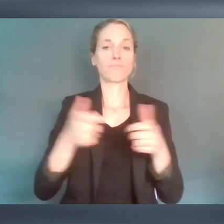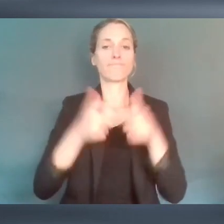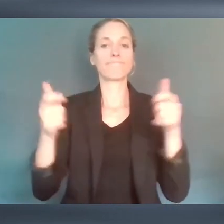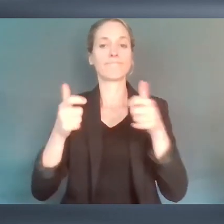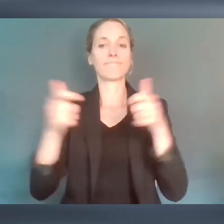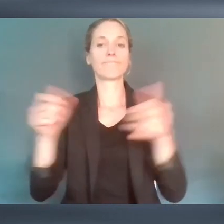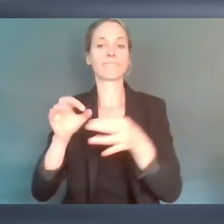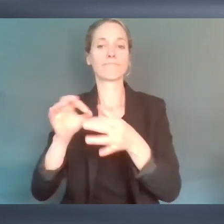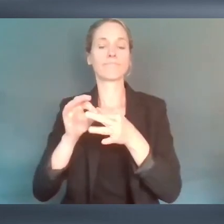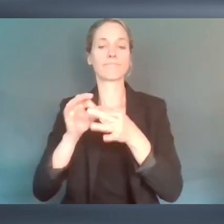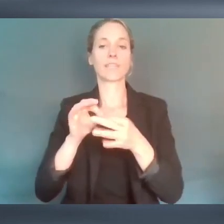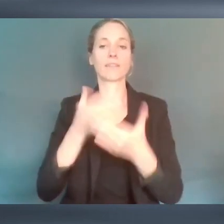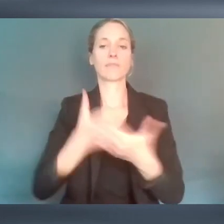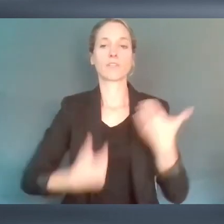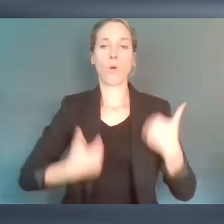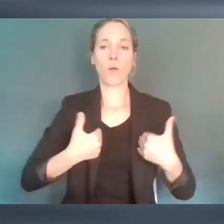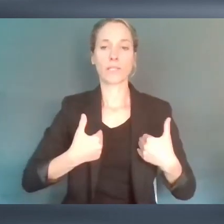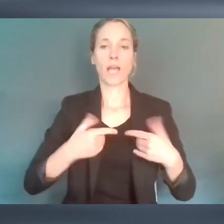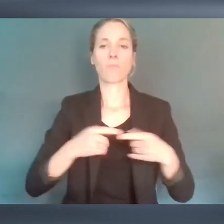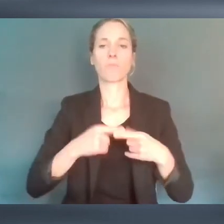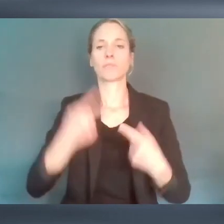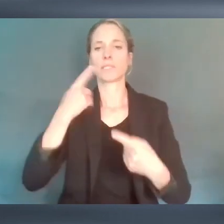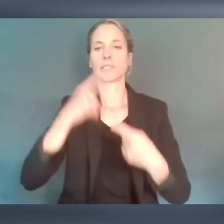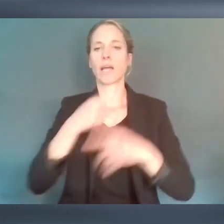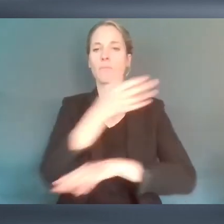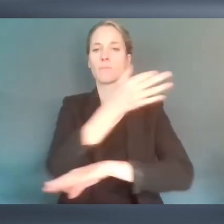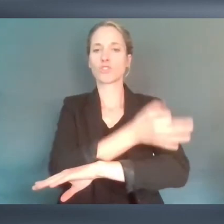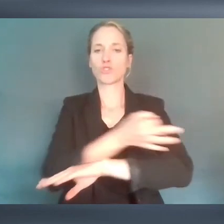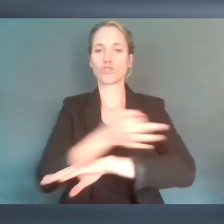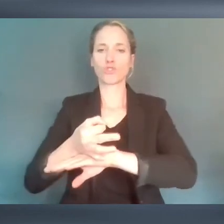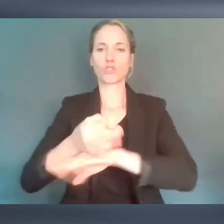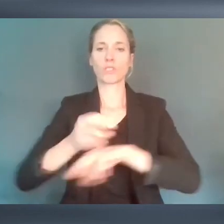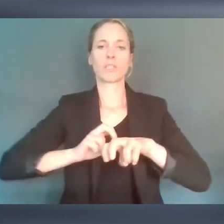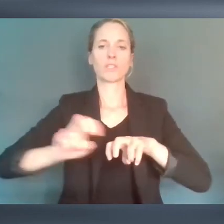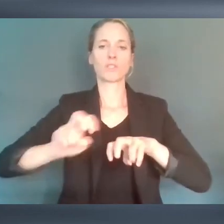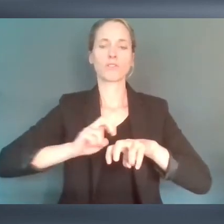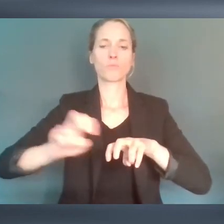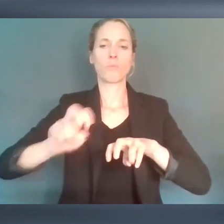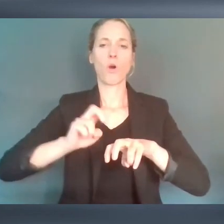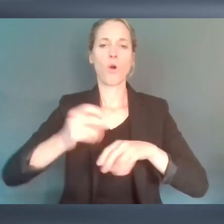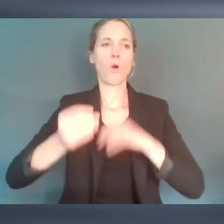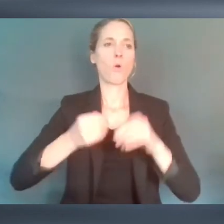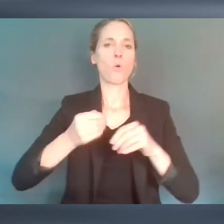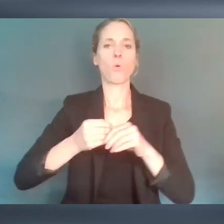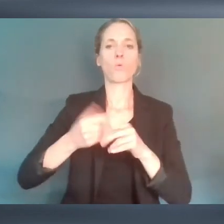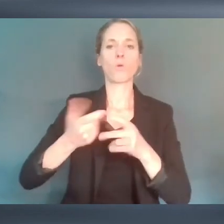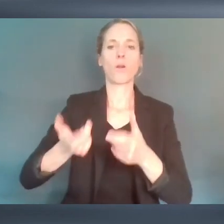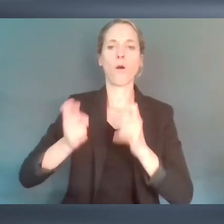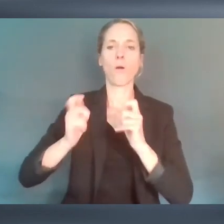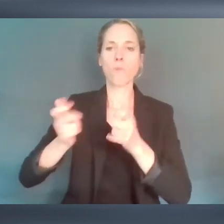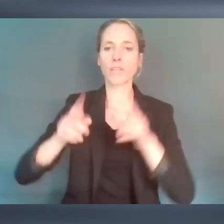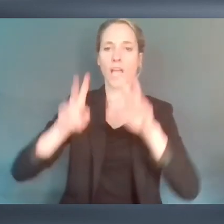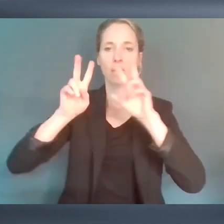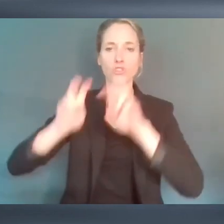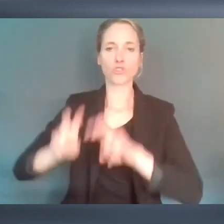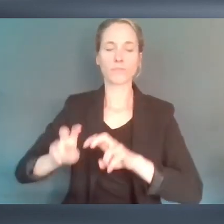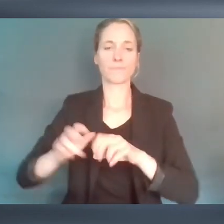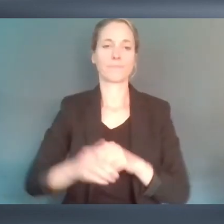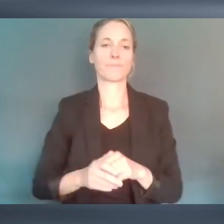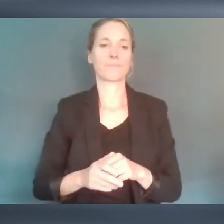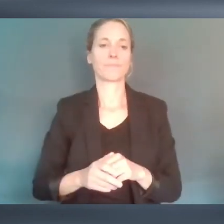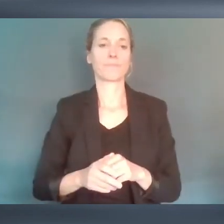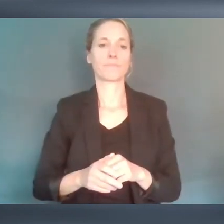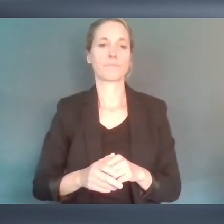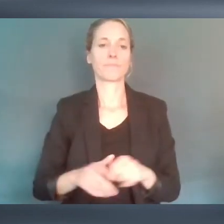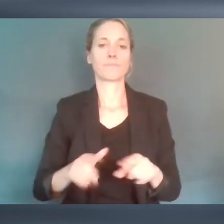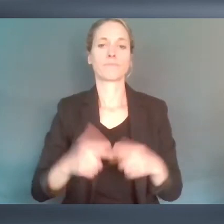en architecture, en transport, en recherche de mandat. Je suis par ailleurs élu